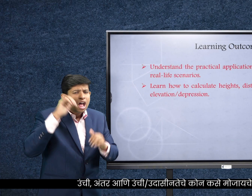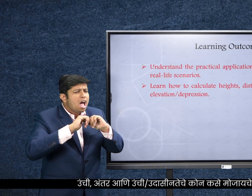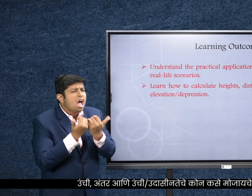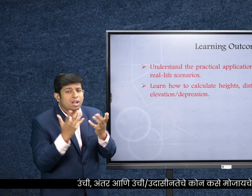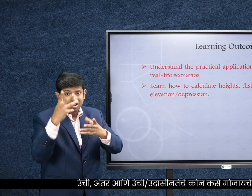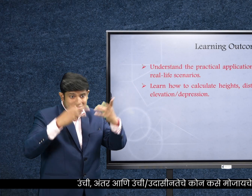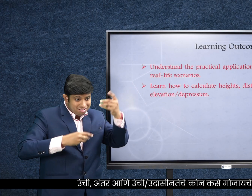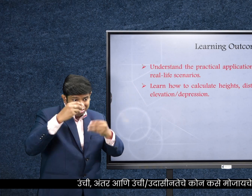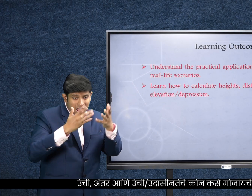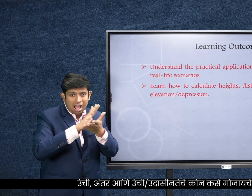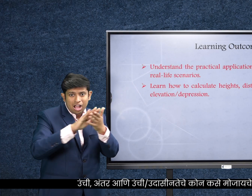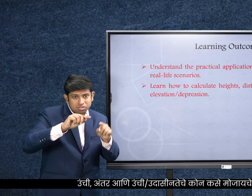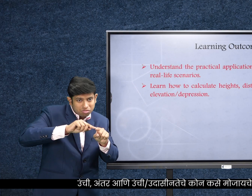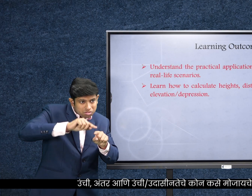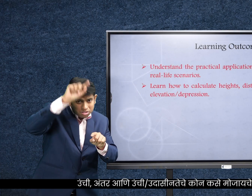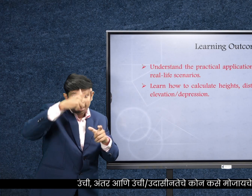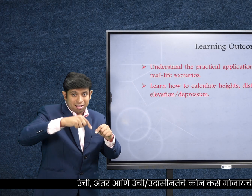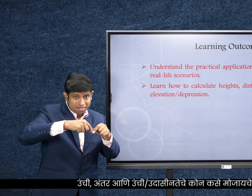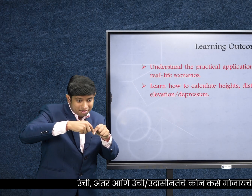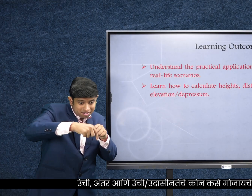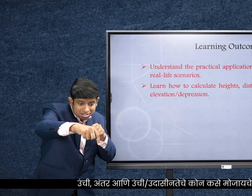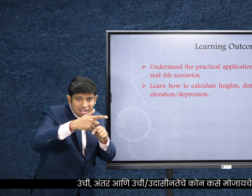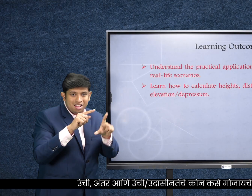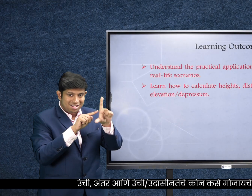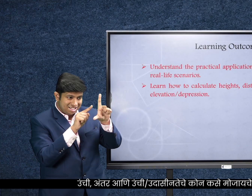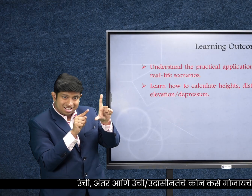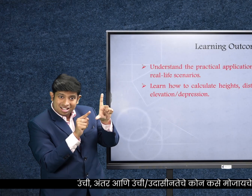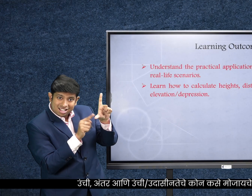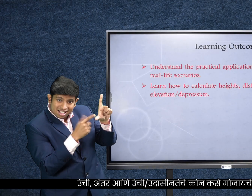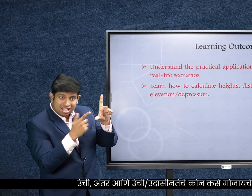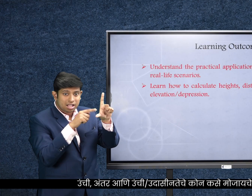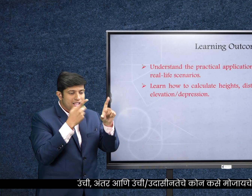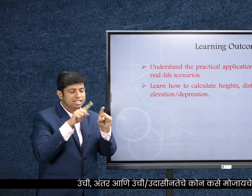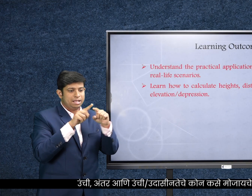उंची, अंतर आणि उंची किंवा उदासीनतेचे कोन कसे मोजायचे ते शिका.